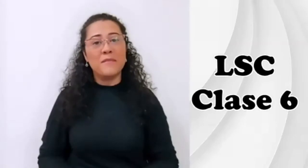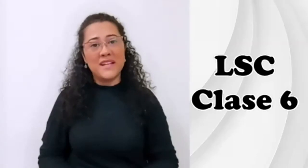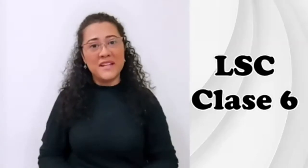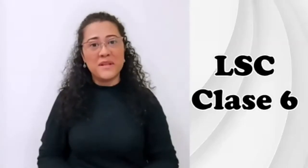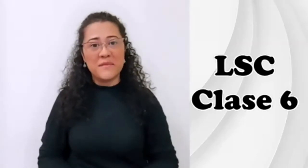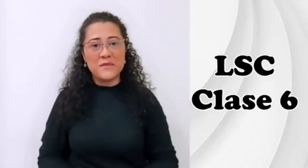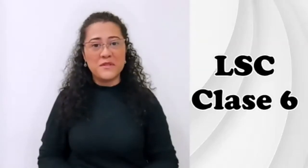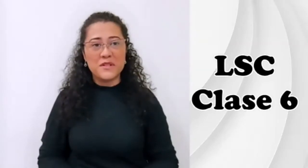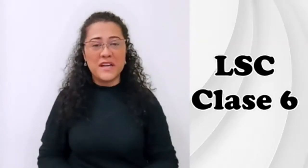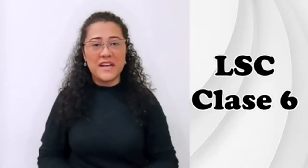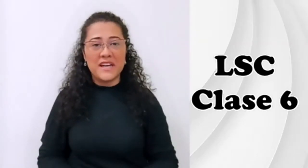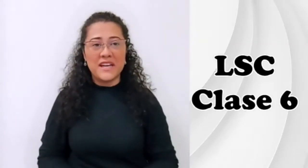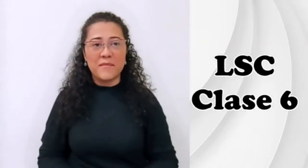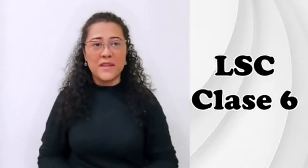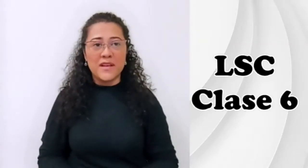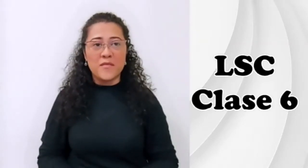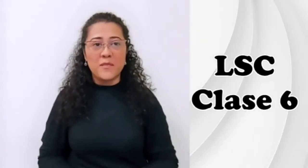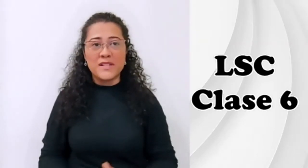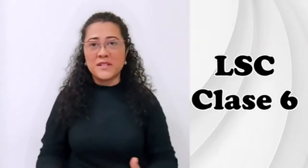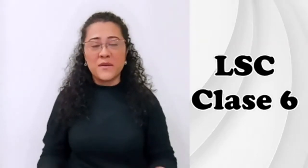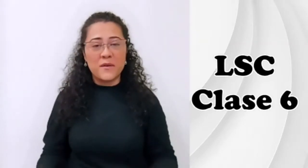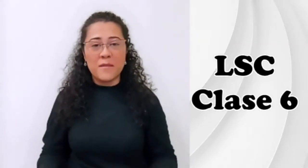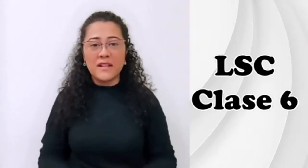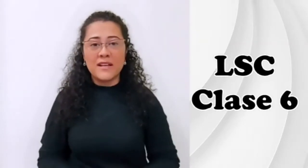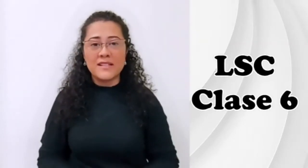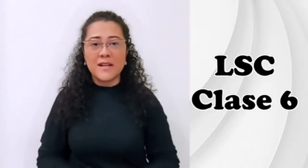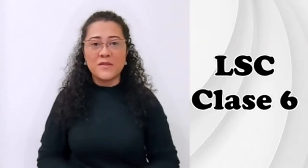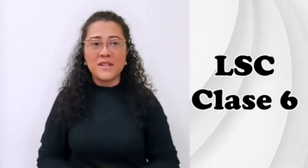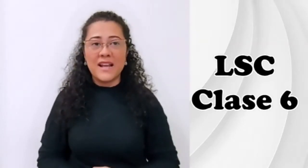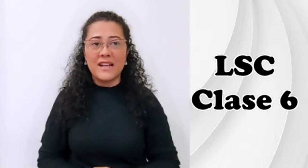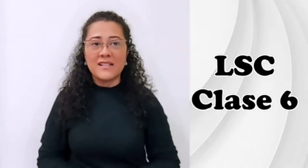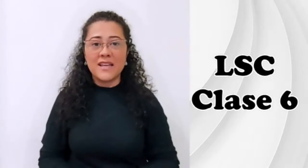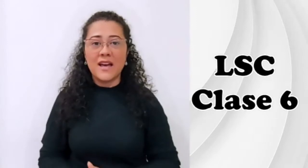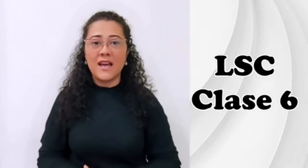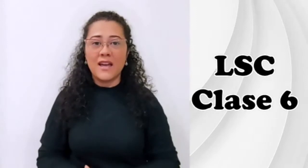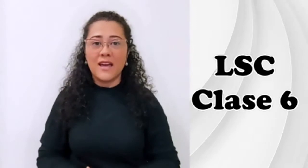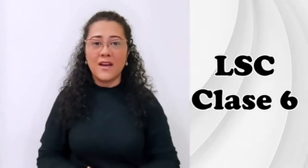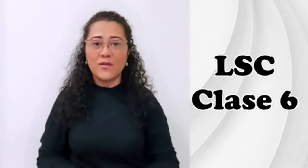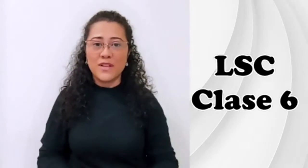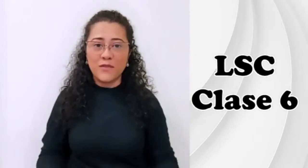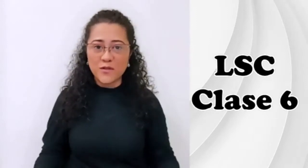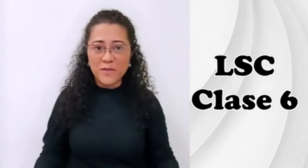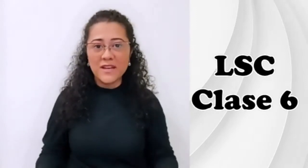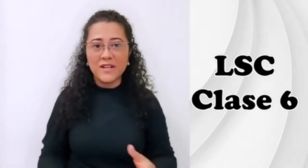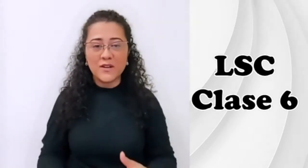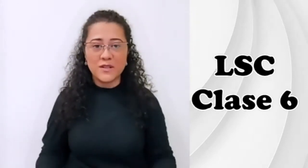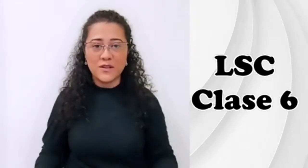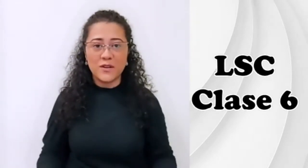también depende mucho pues obviamente si estamos en la iglesia, conceptos bíblicos y todo,